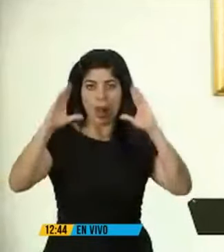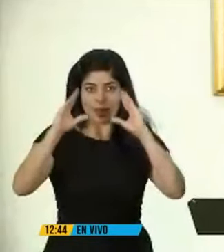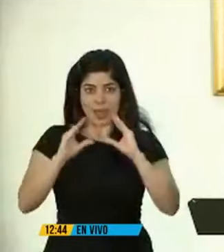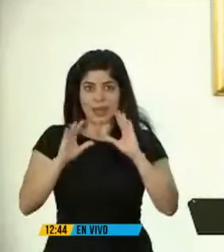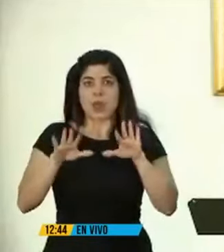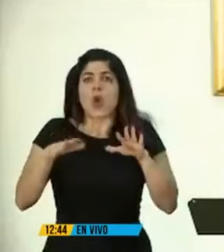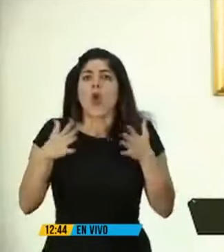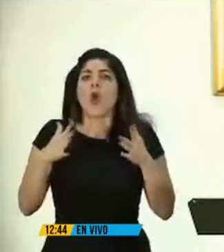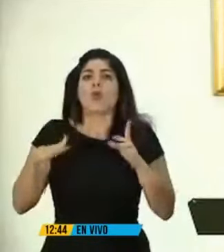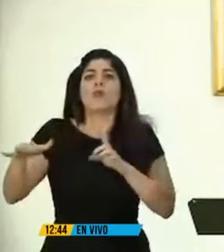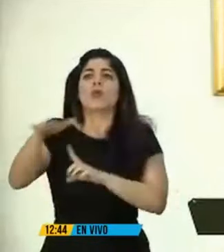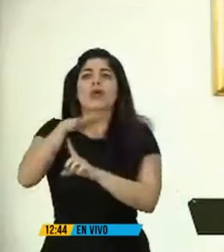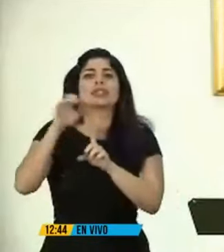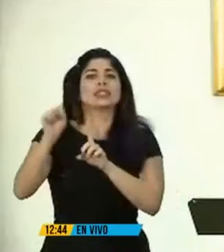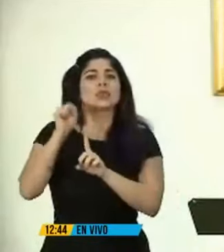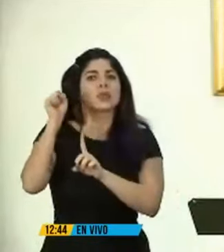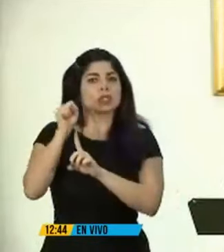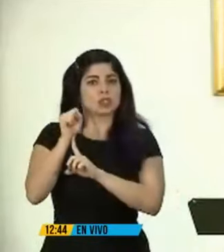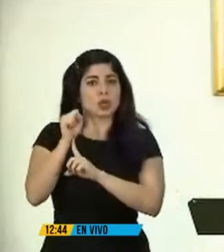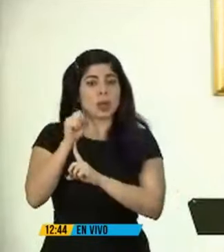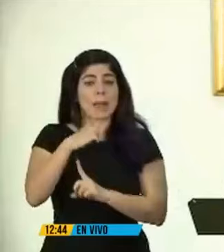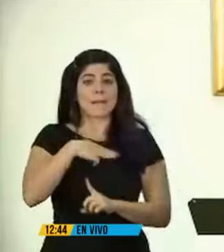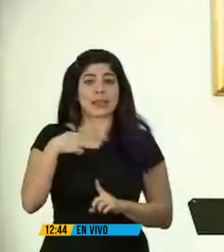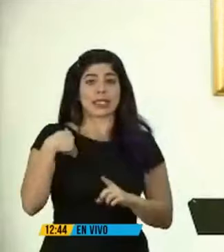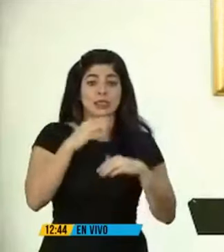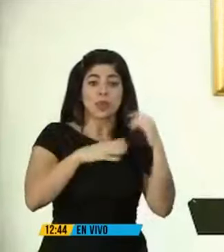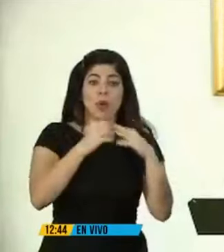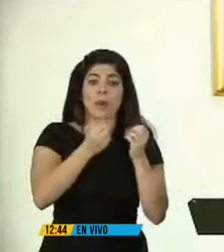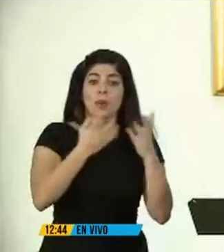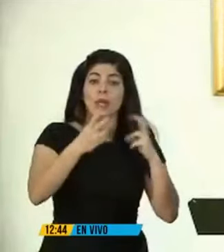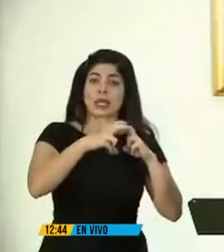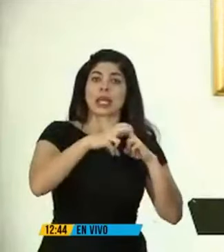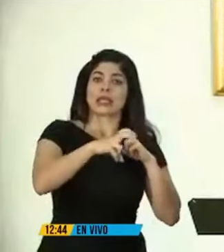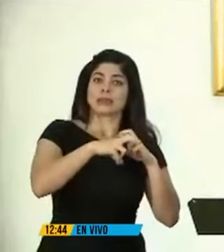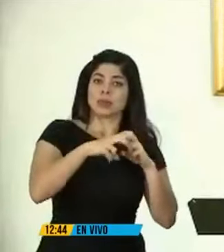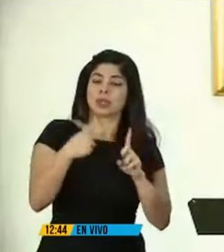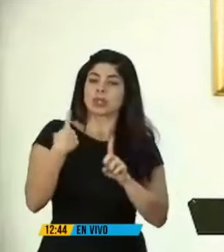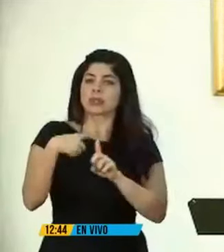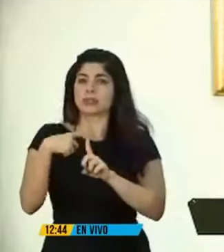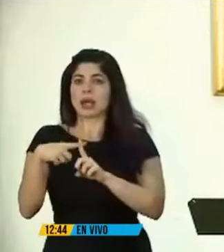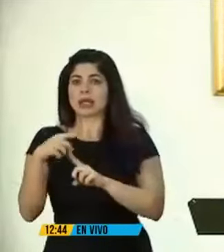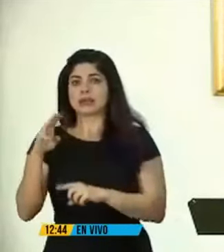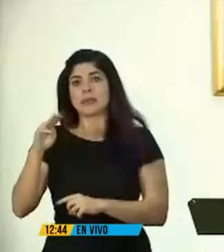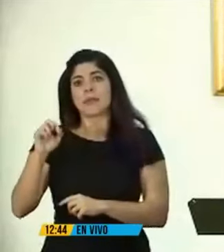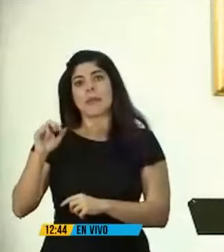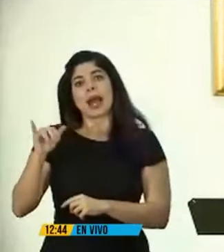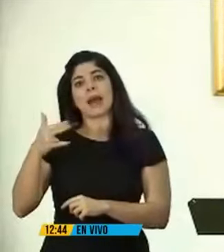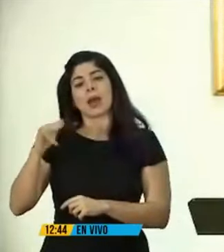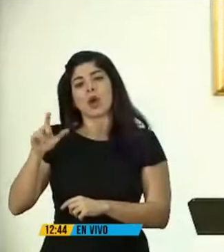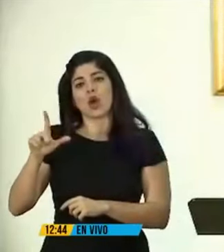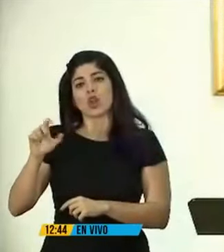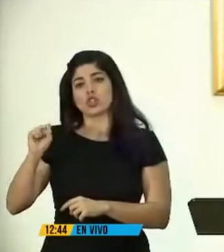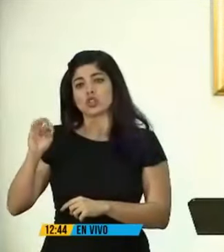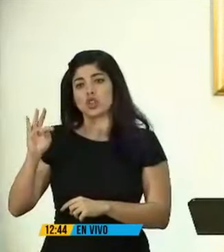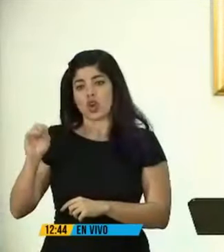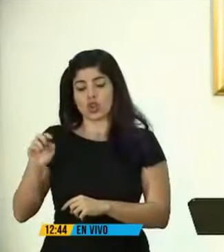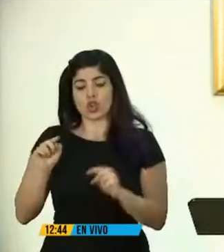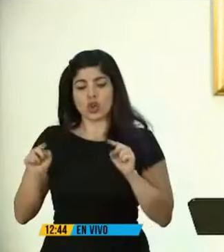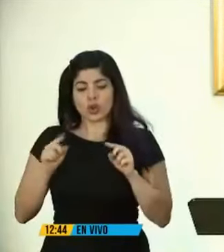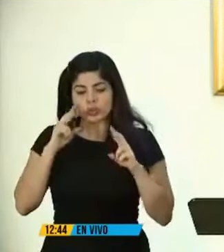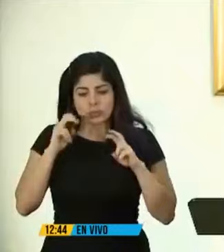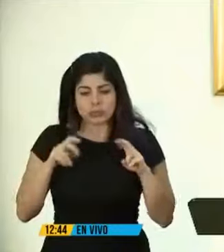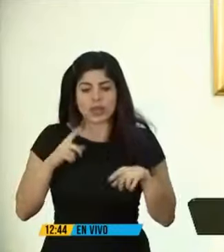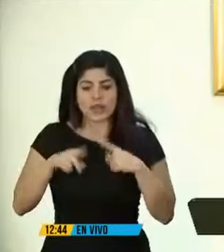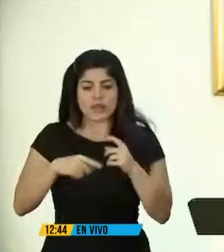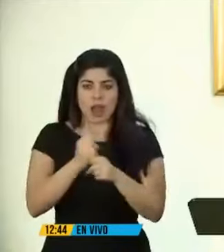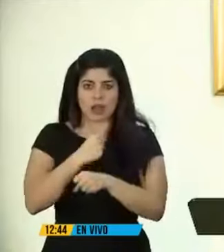cómo se mantiene la situación, tanto el ministro de Obras Públicas y Transportes como don Michael Soto, y se van a estar tomando medidas